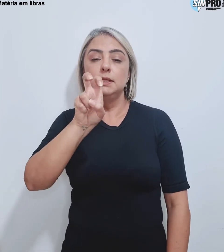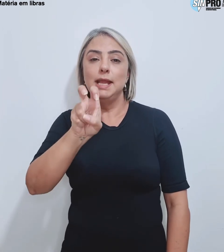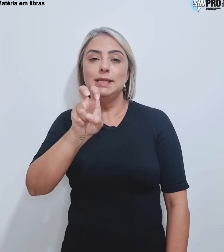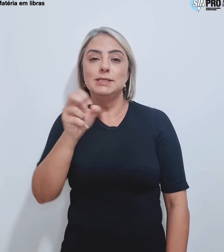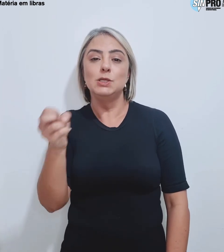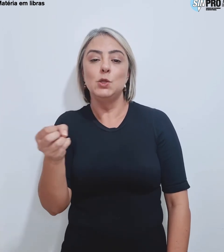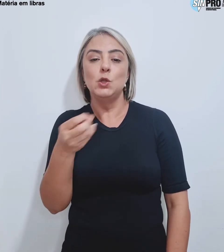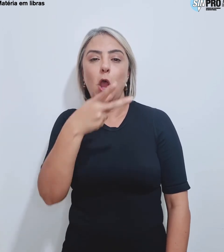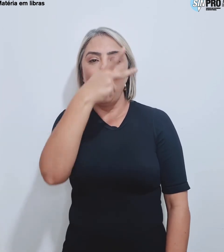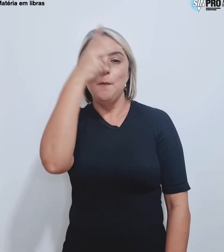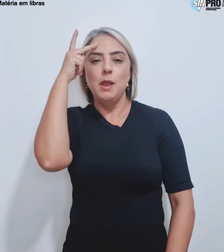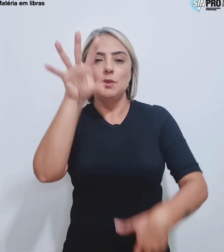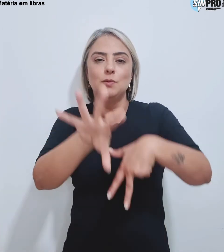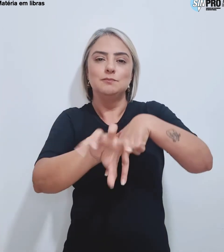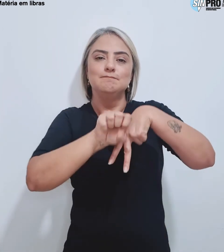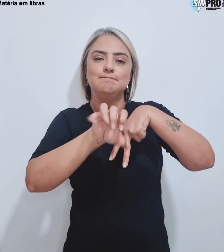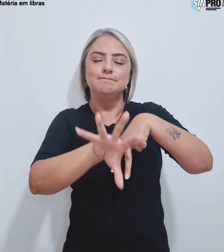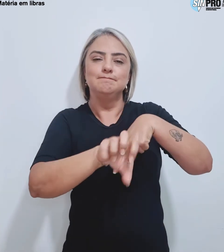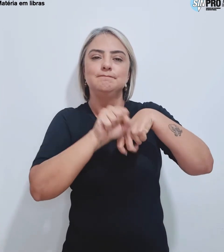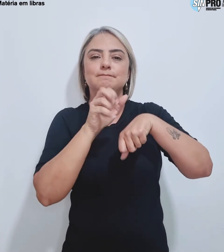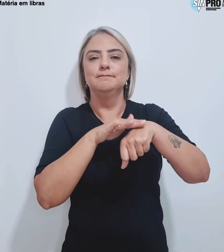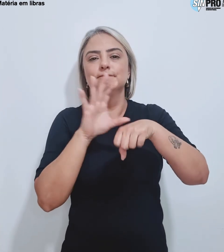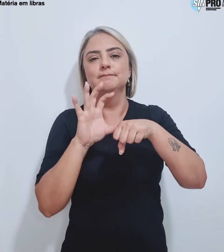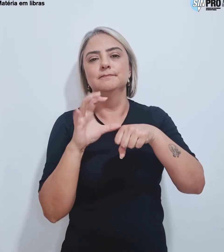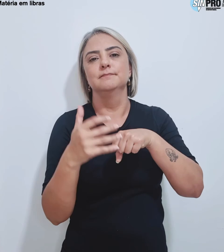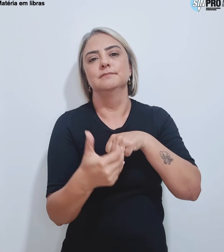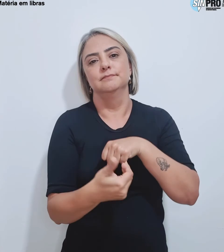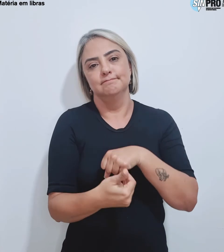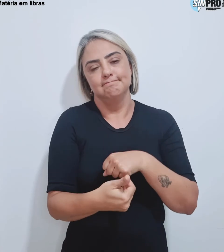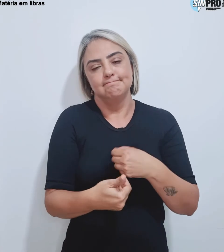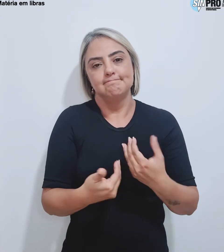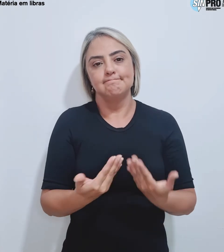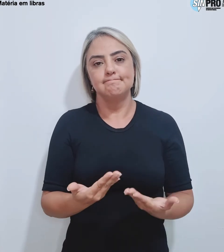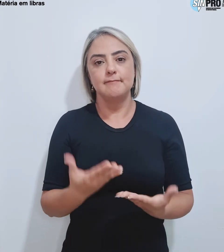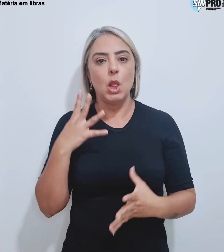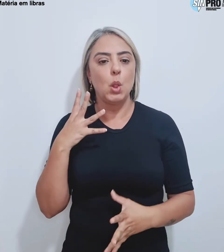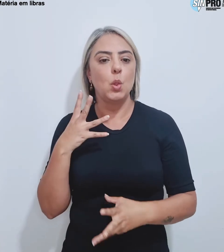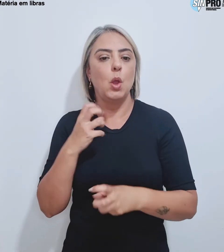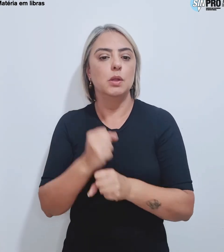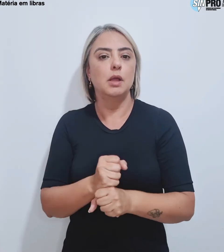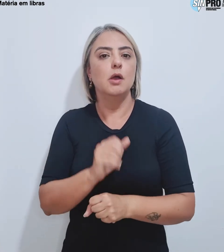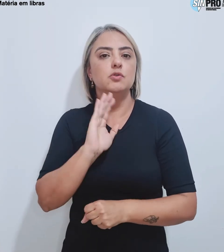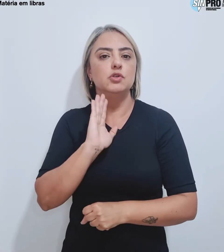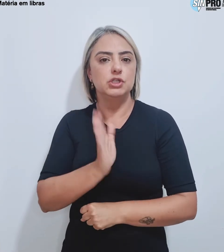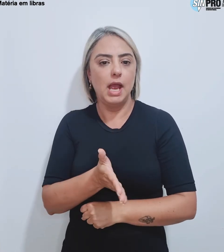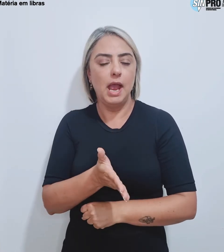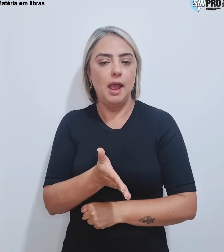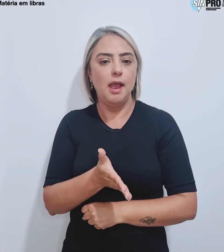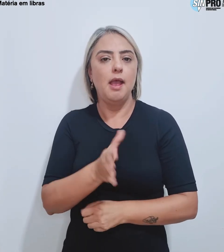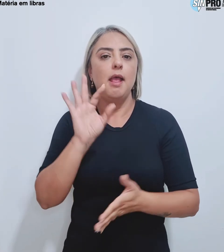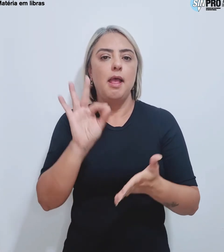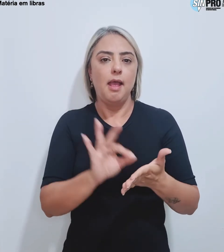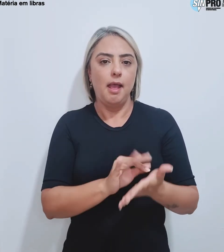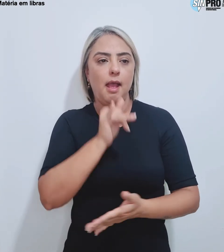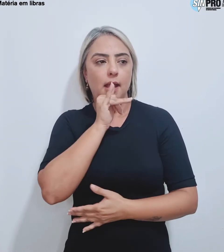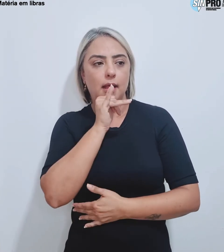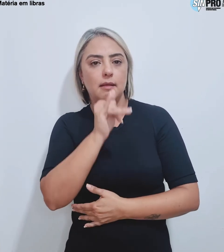1.185 novos casos de infecção pelo coronavírus. No total, já foram